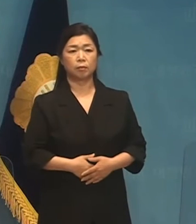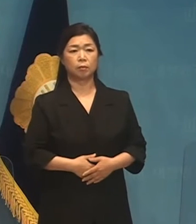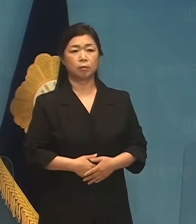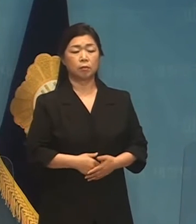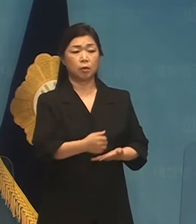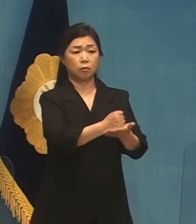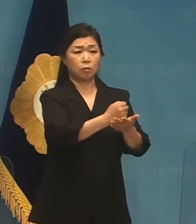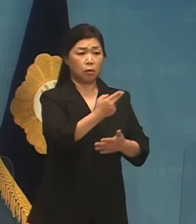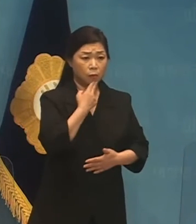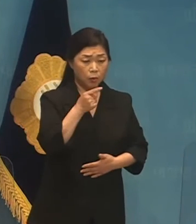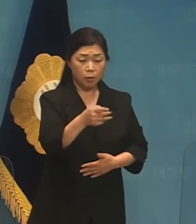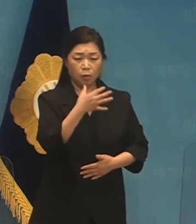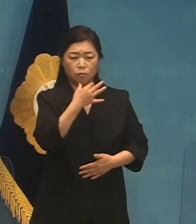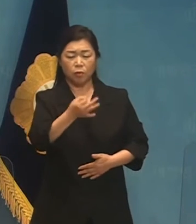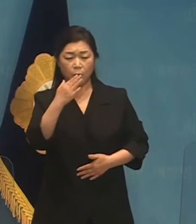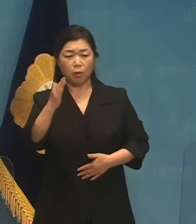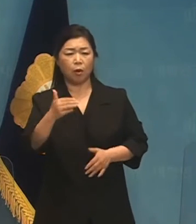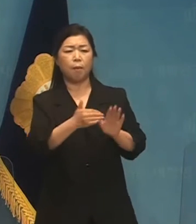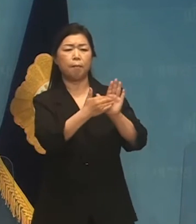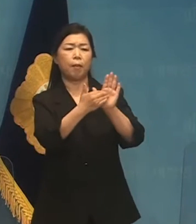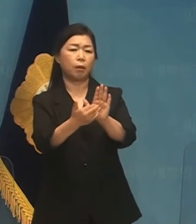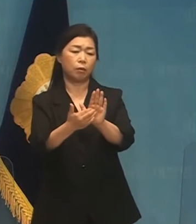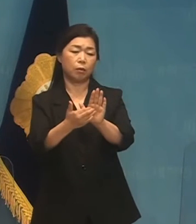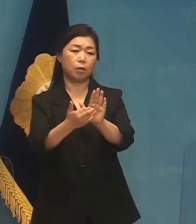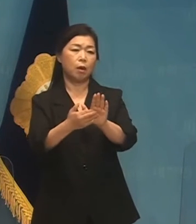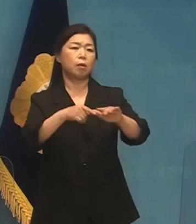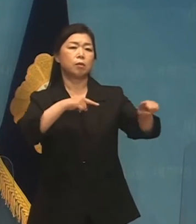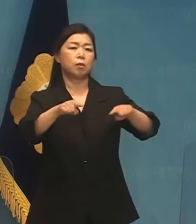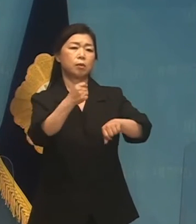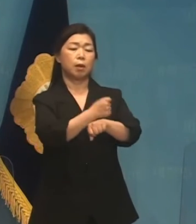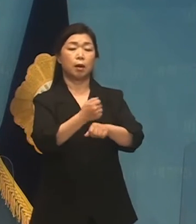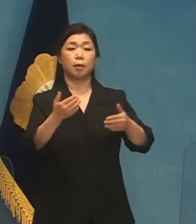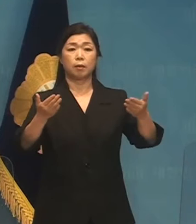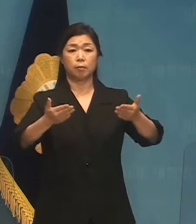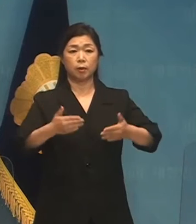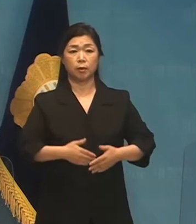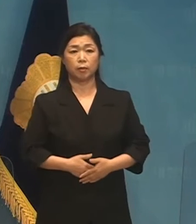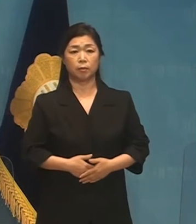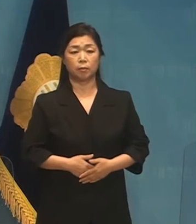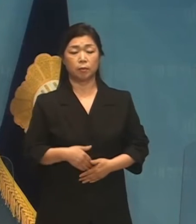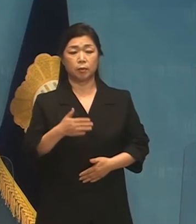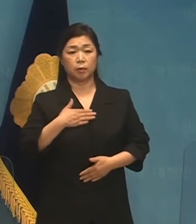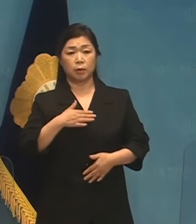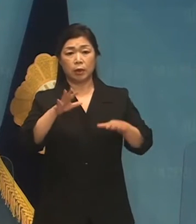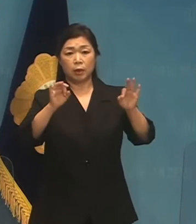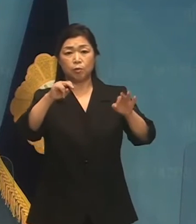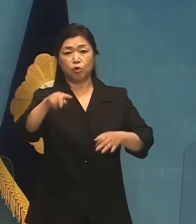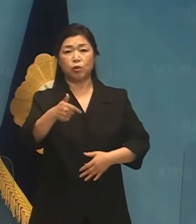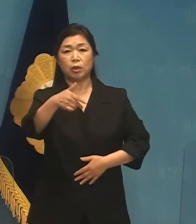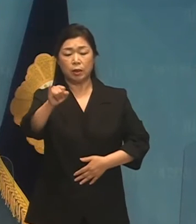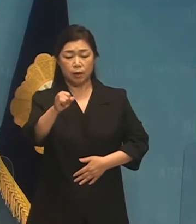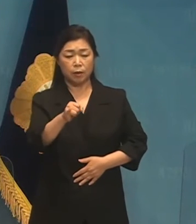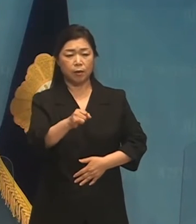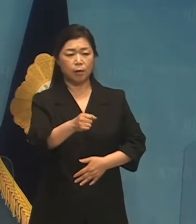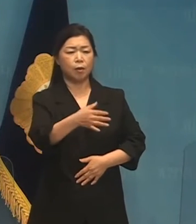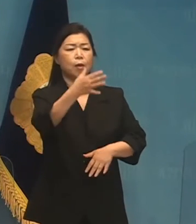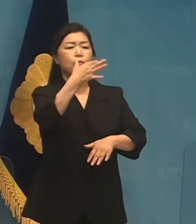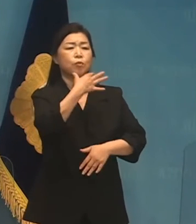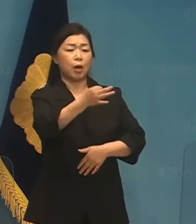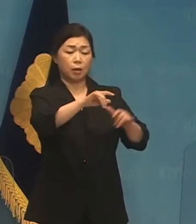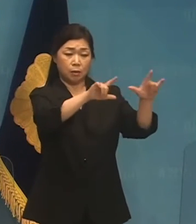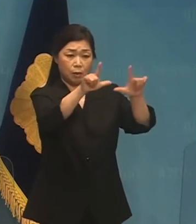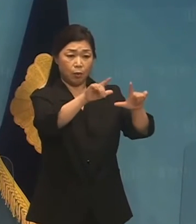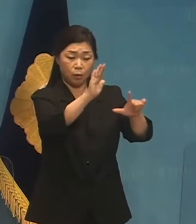불행이 되는 것을 막는 것이 정치의 소명입니다. 저 김윤미는 결국 불행한 사회가